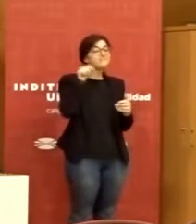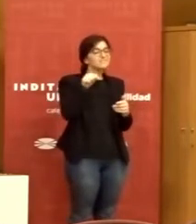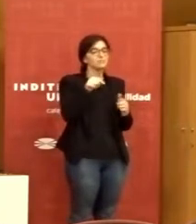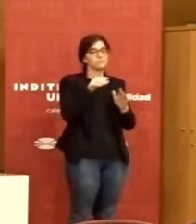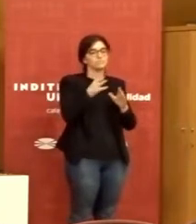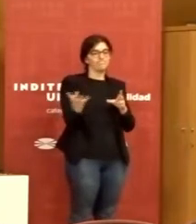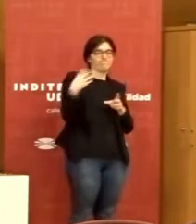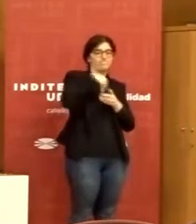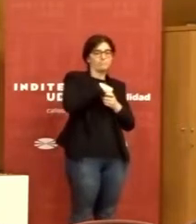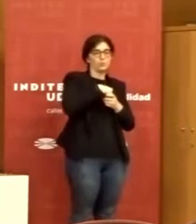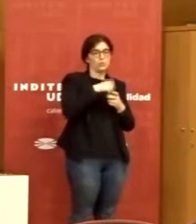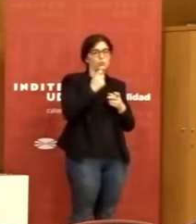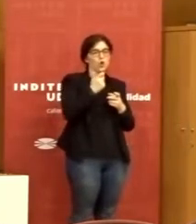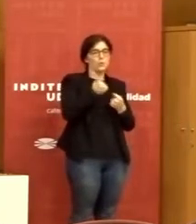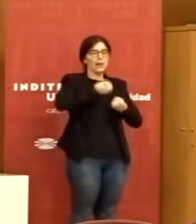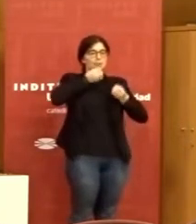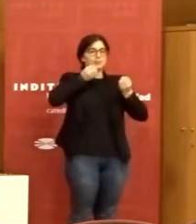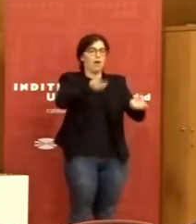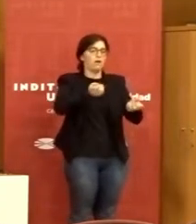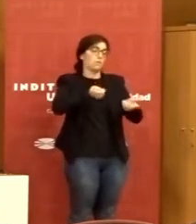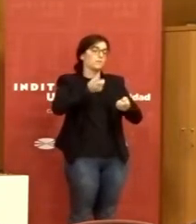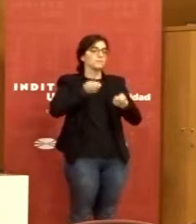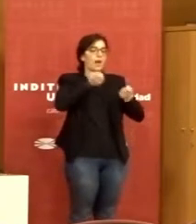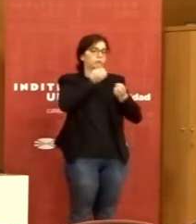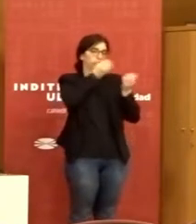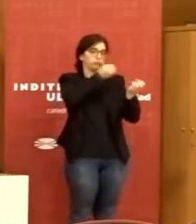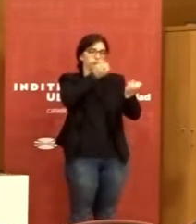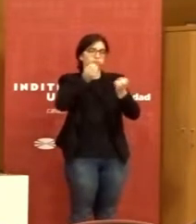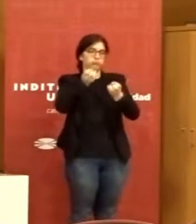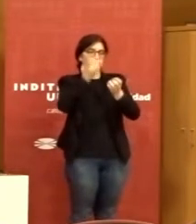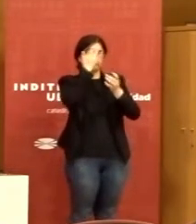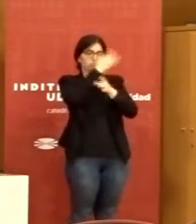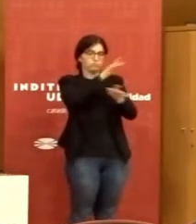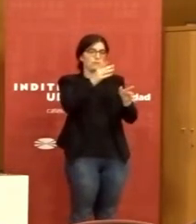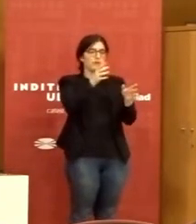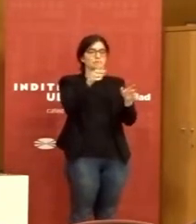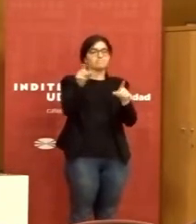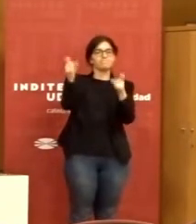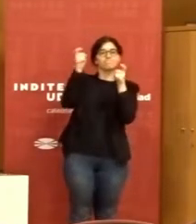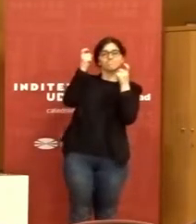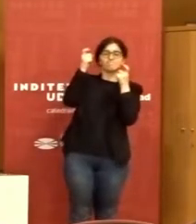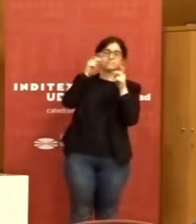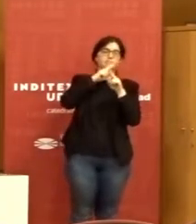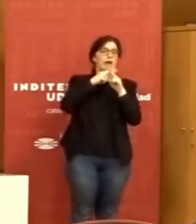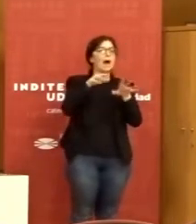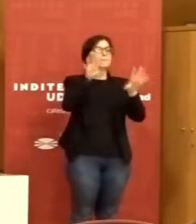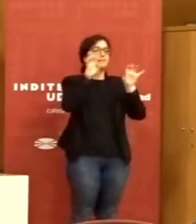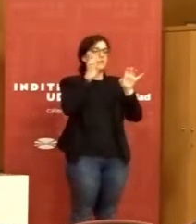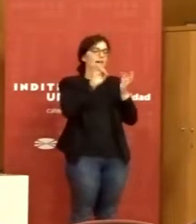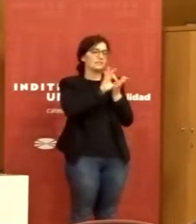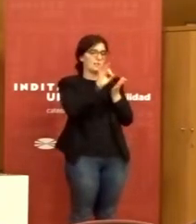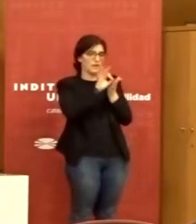que tenemos de transferencia de conocimiento muy centrado en lo que se llama aprendizaje-servicio, ¿no? Es decir, que los